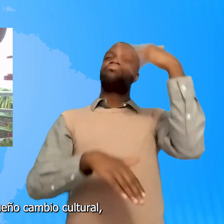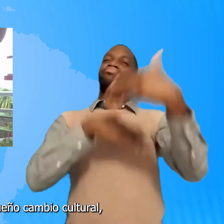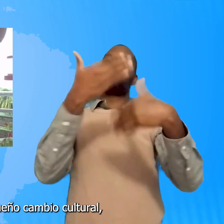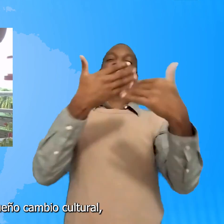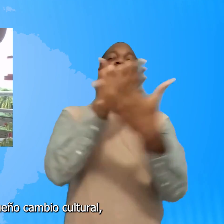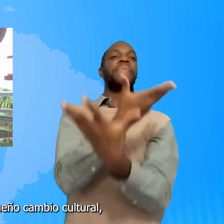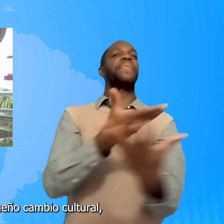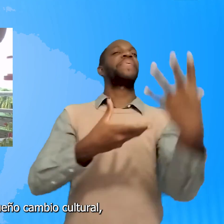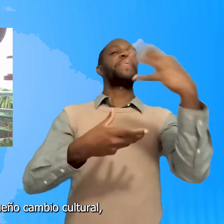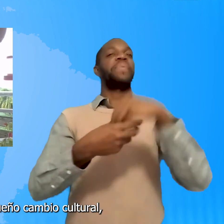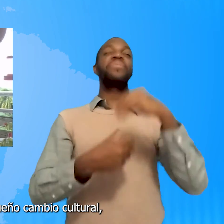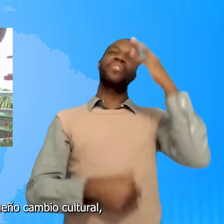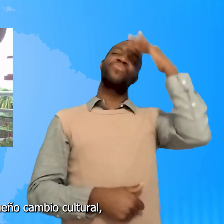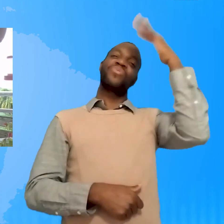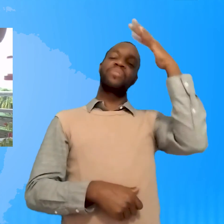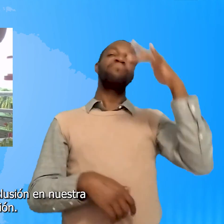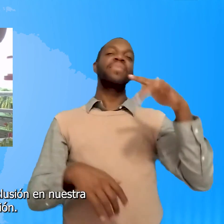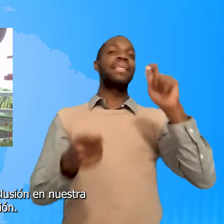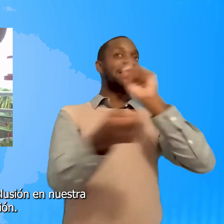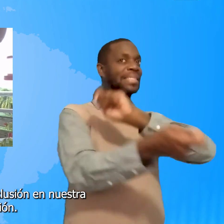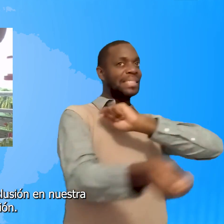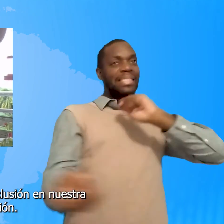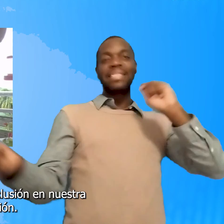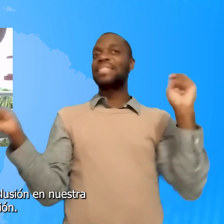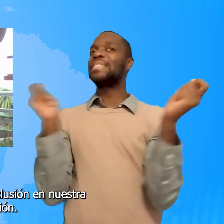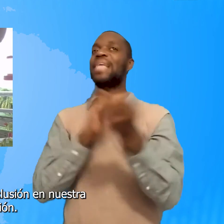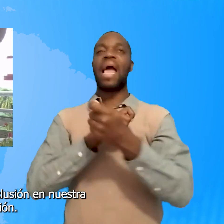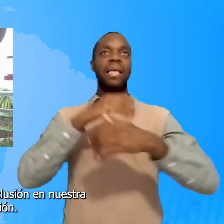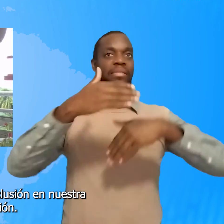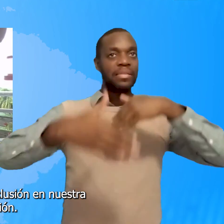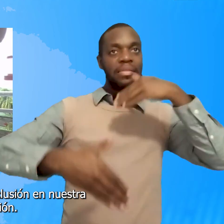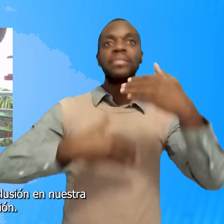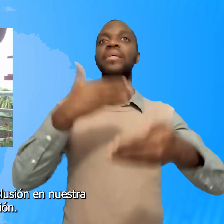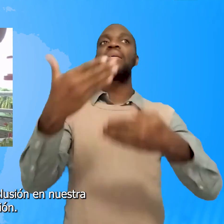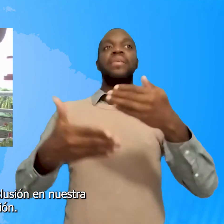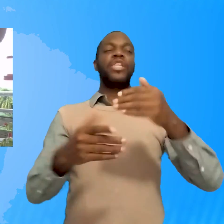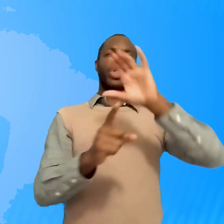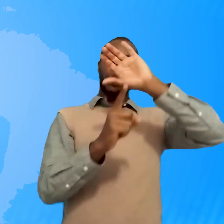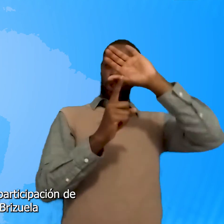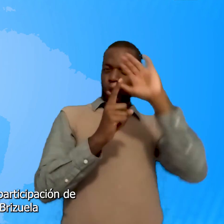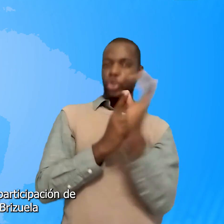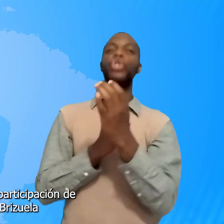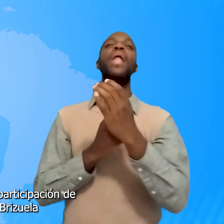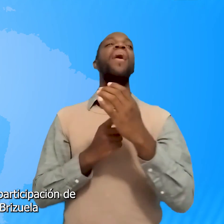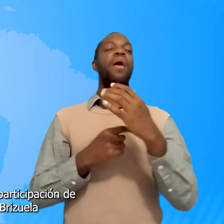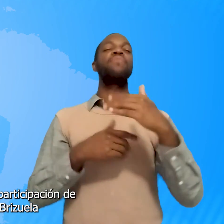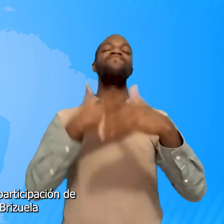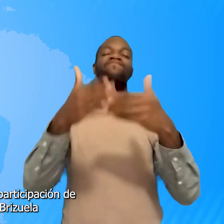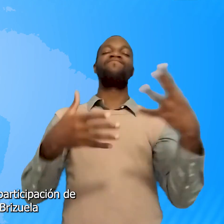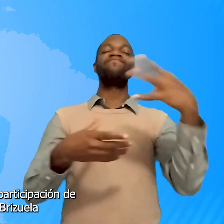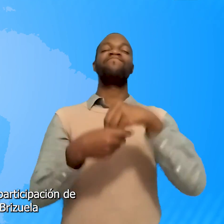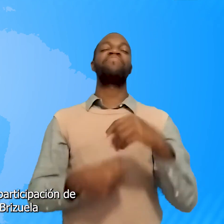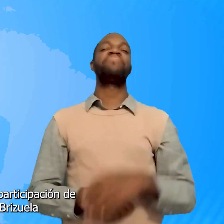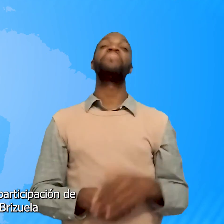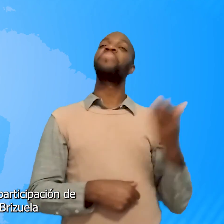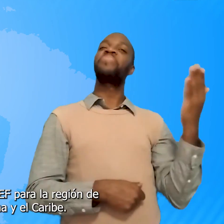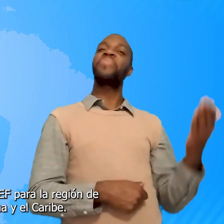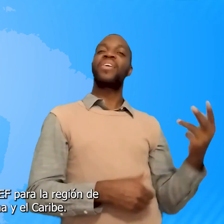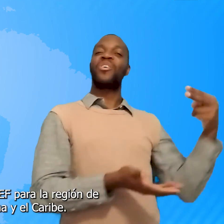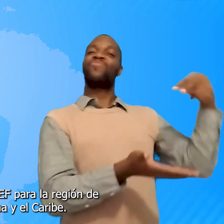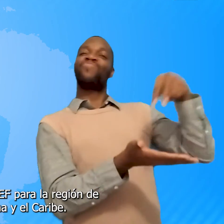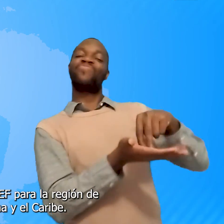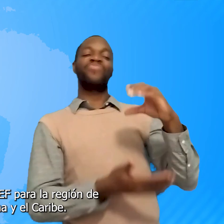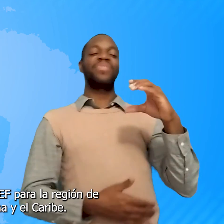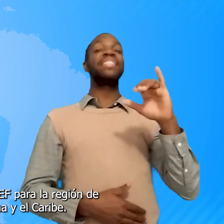sueño. Cambio cultural, una cultura de inclusión en nuestra región. Esta ha sido la participación de Cintia